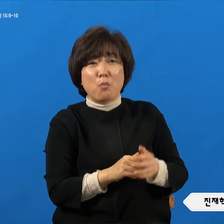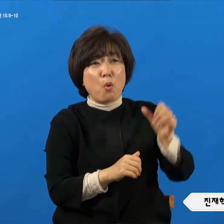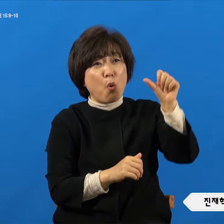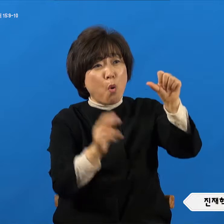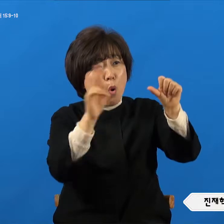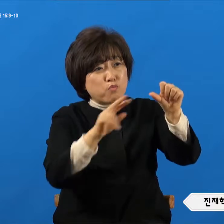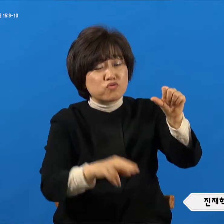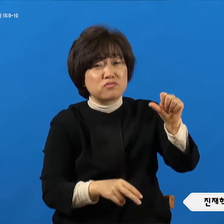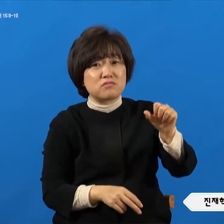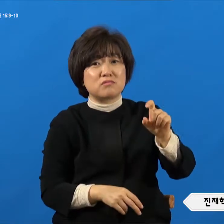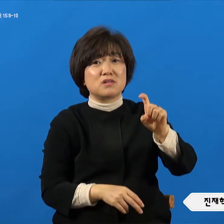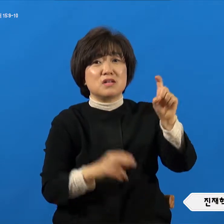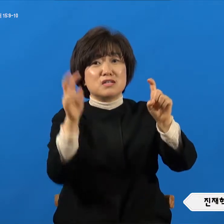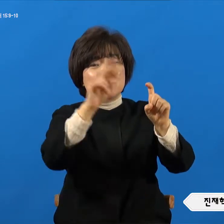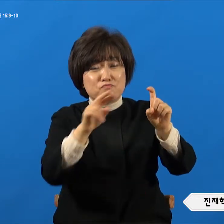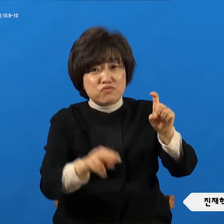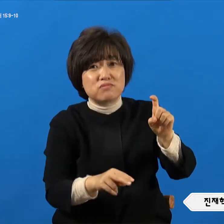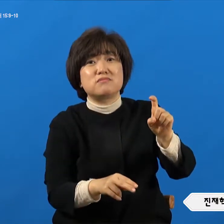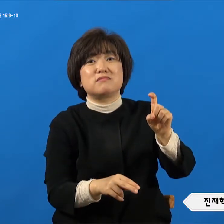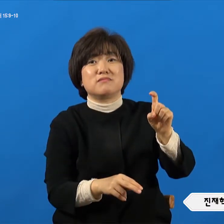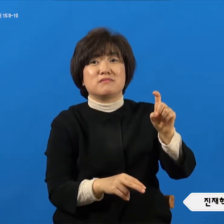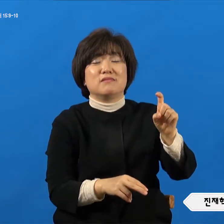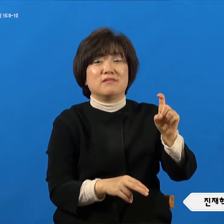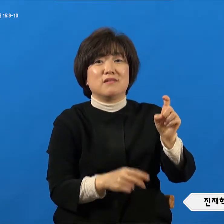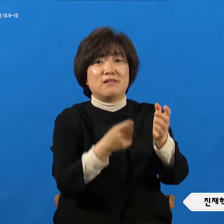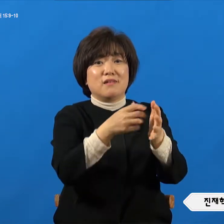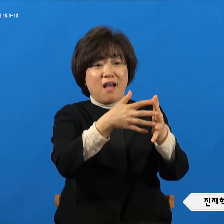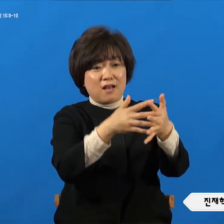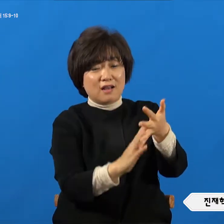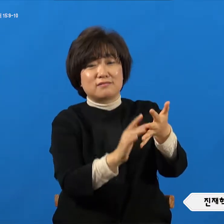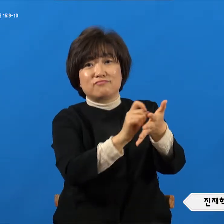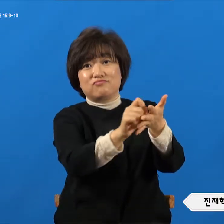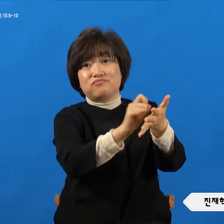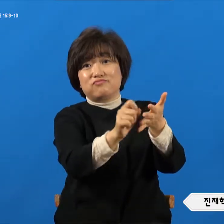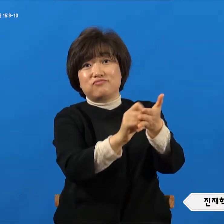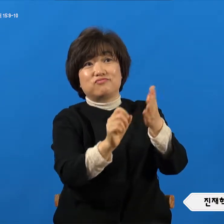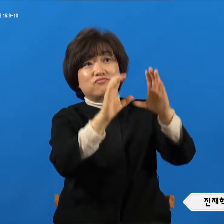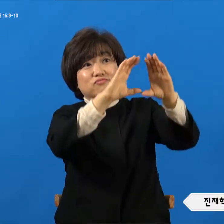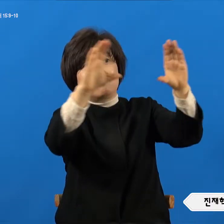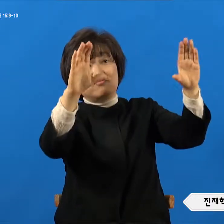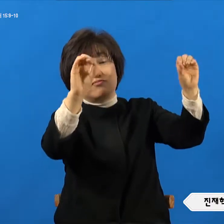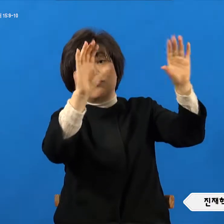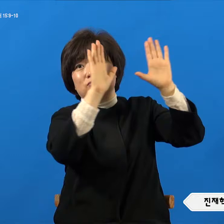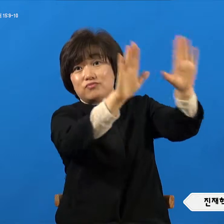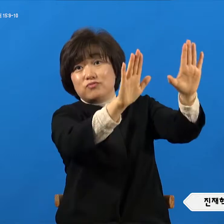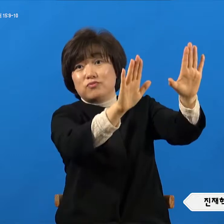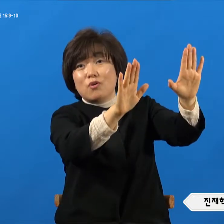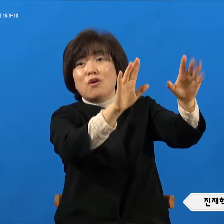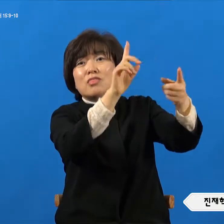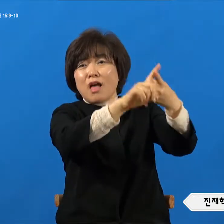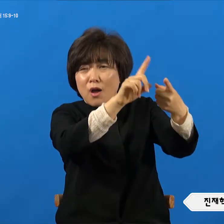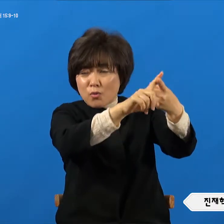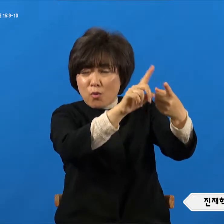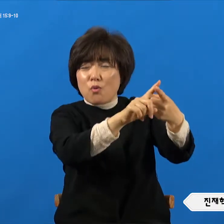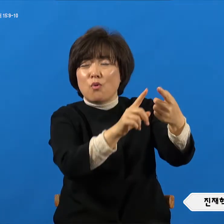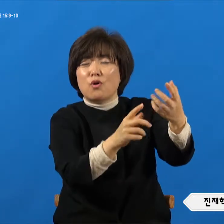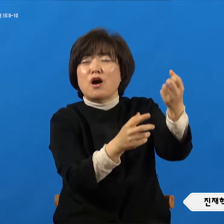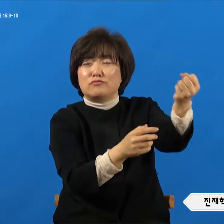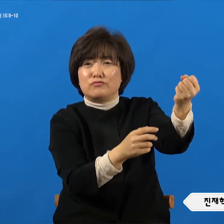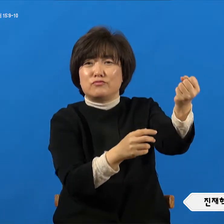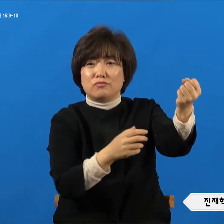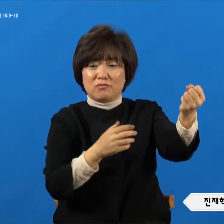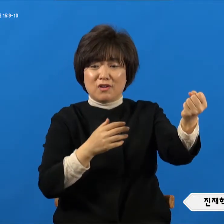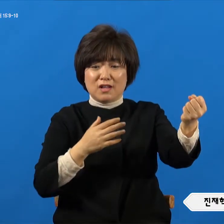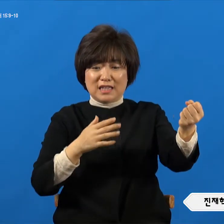5불, 10불 그렇게 써준 금액이었지만 어느 누구도 돈으로 만들지 않고 그 자체가